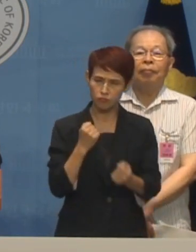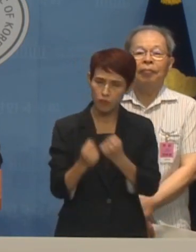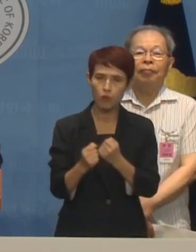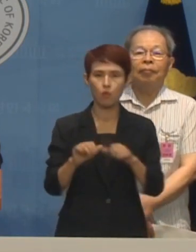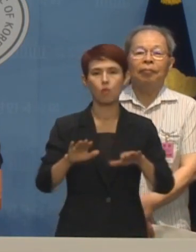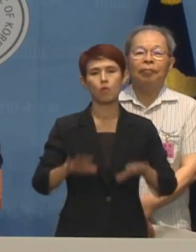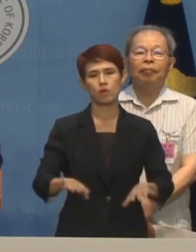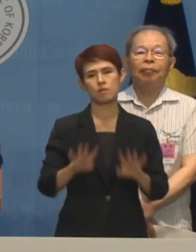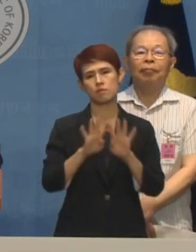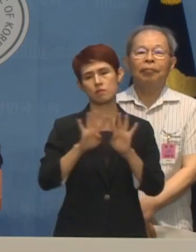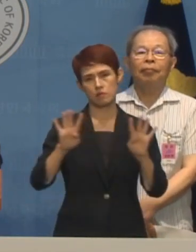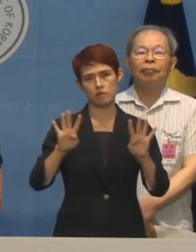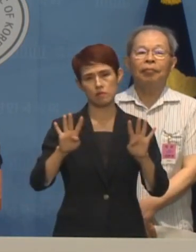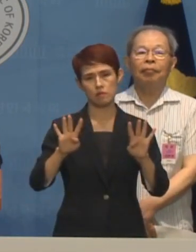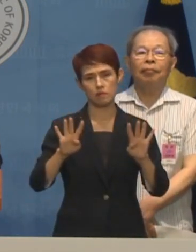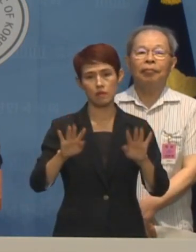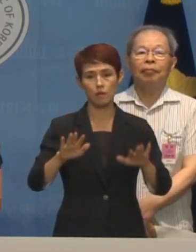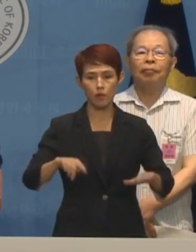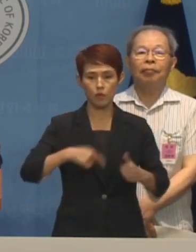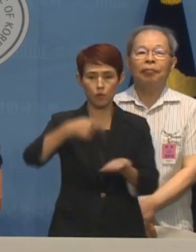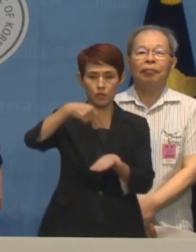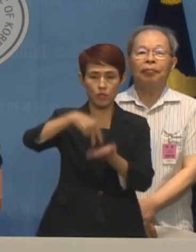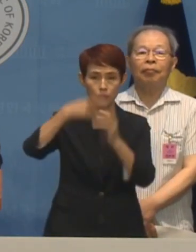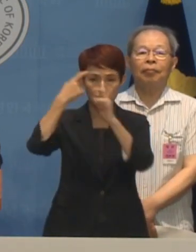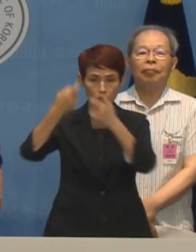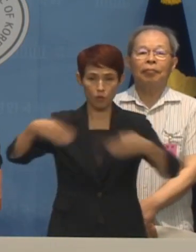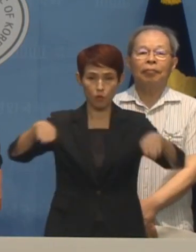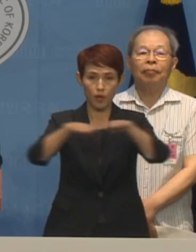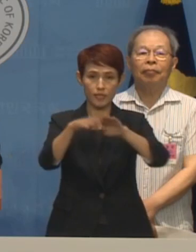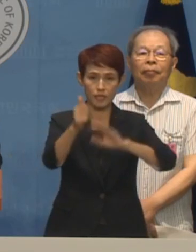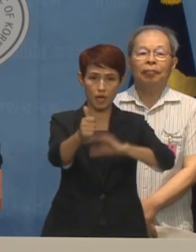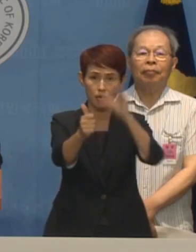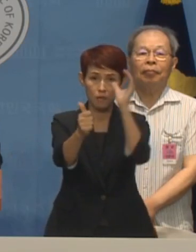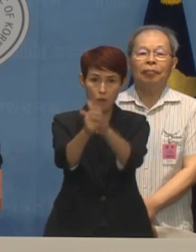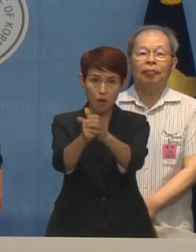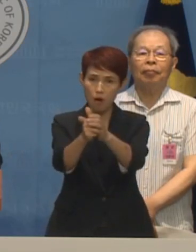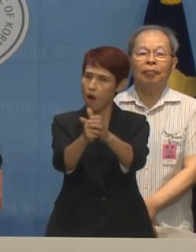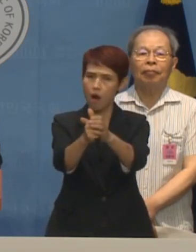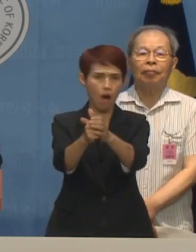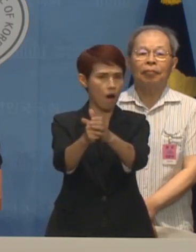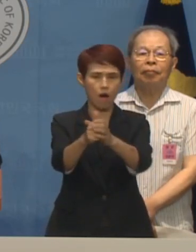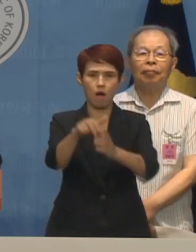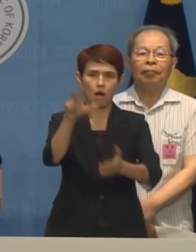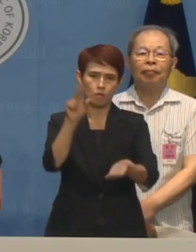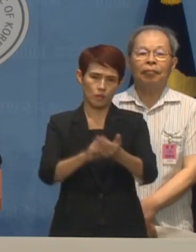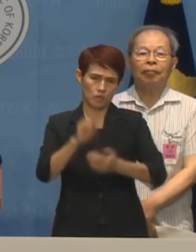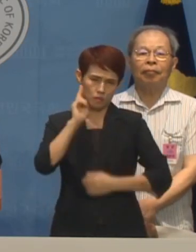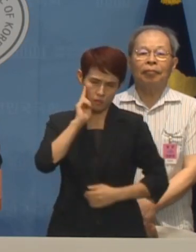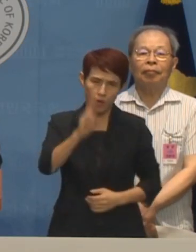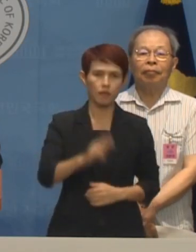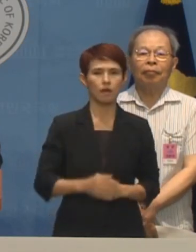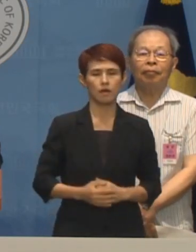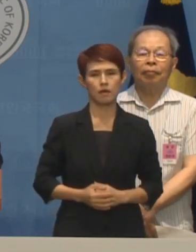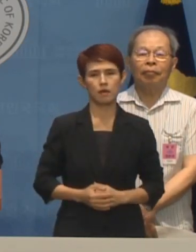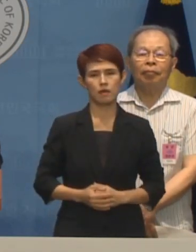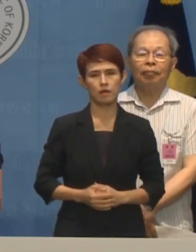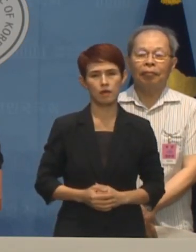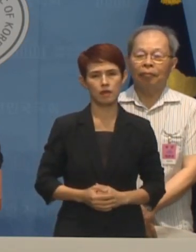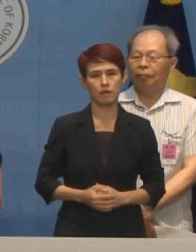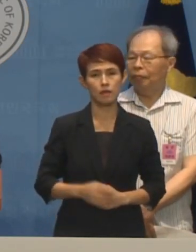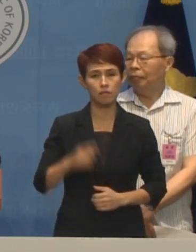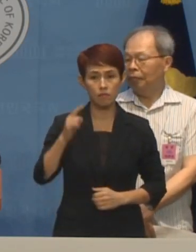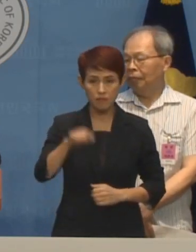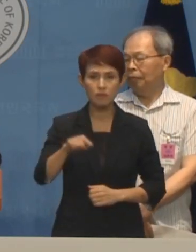불구하고 지금 이번 독립기념관장의 이 임명은 너무나도 부당하고 잘못되었기 때문에